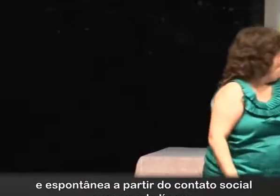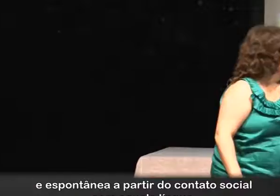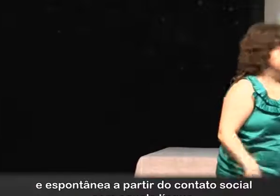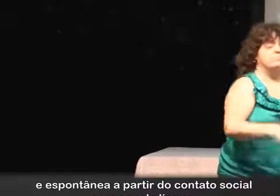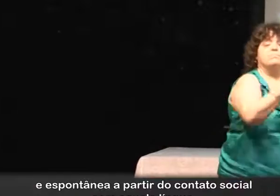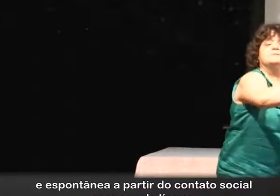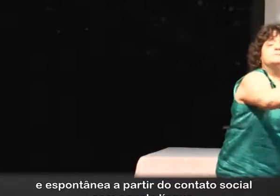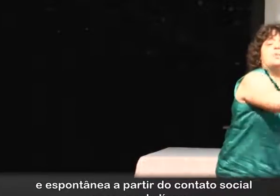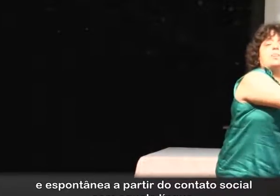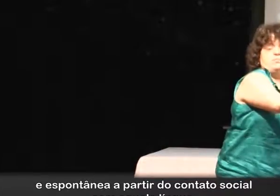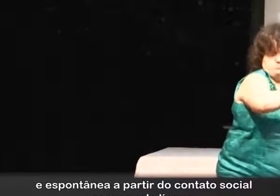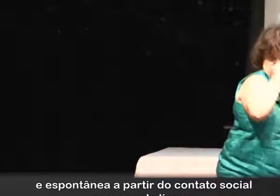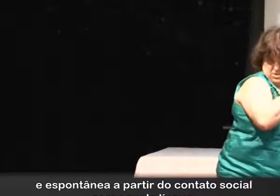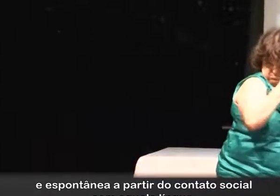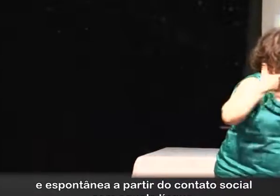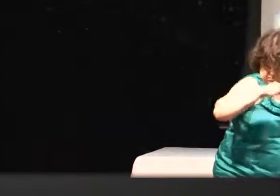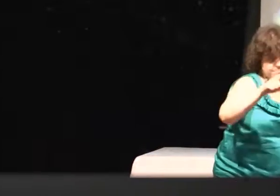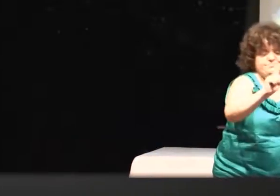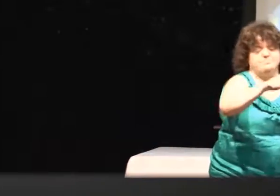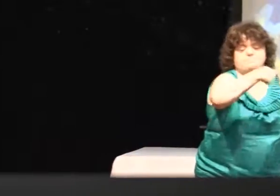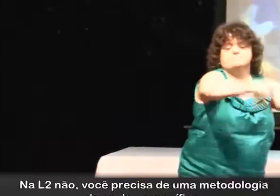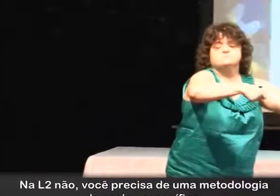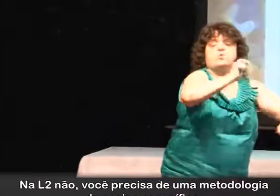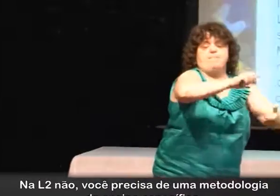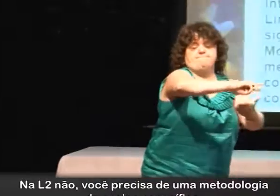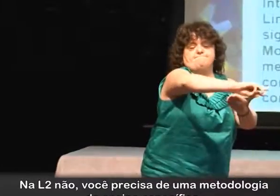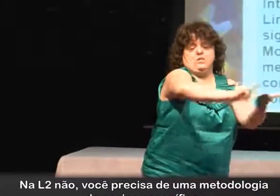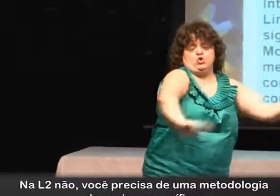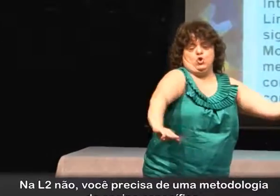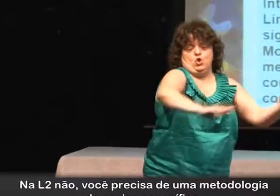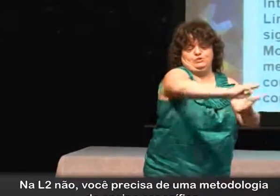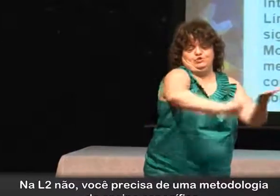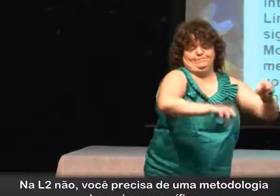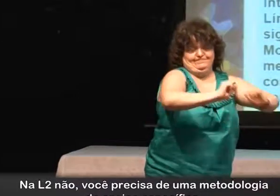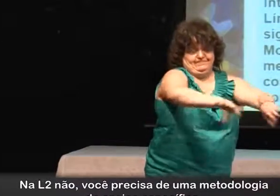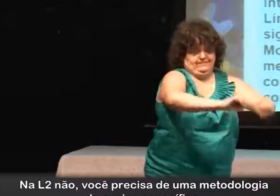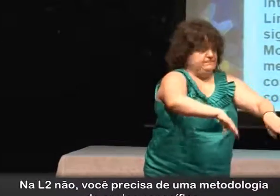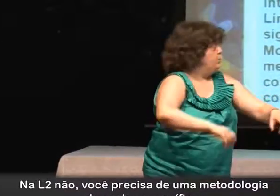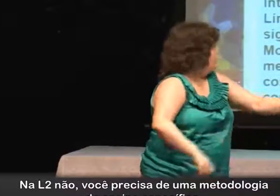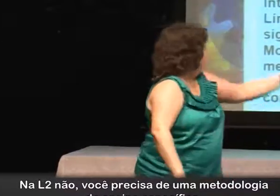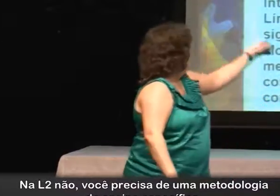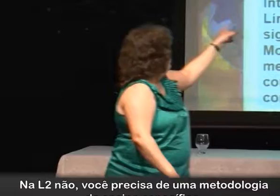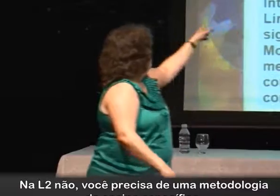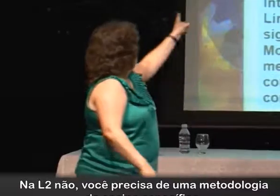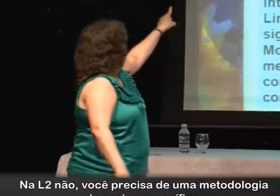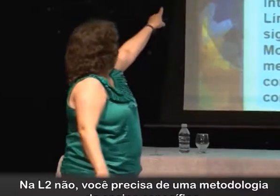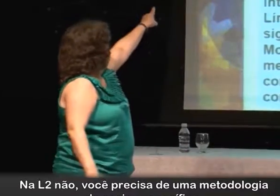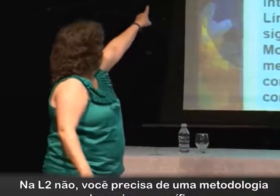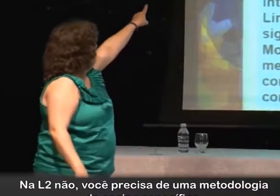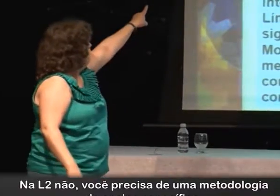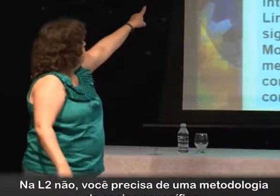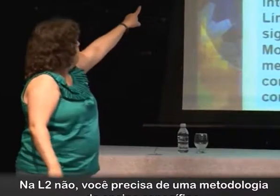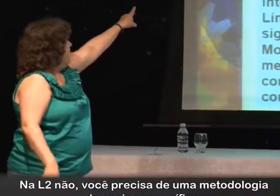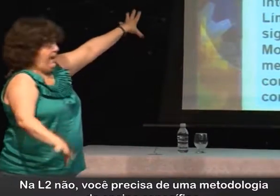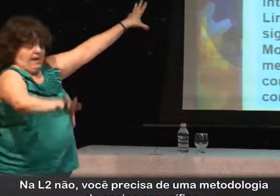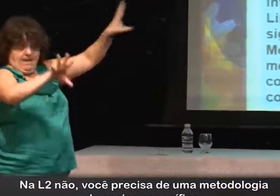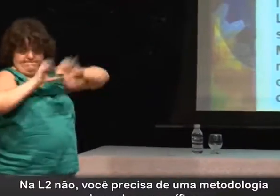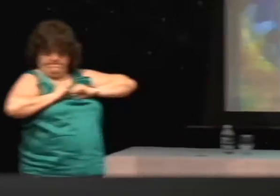social com aquela língua. Na segunda língua, não. Você precisa de uma metodologia de ensino específica.